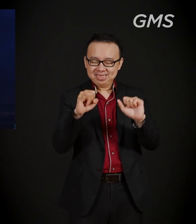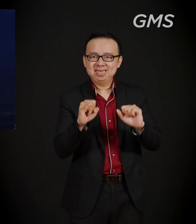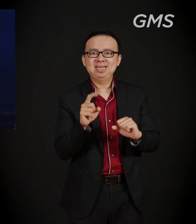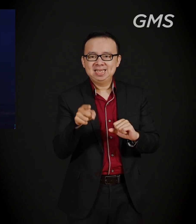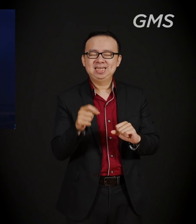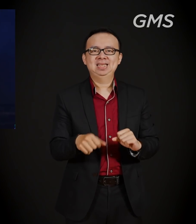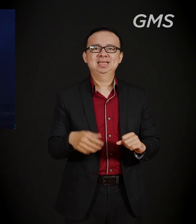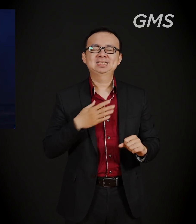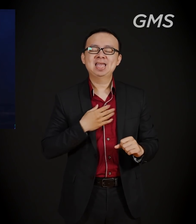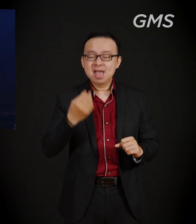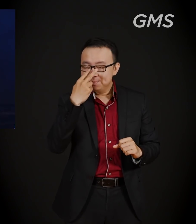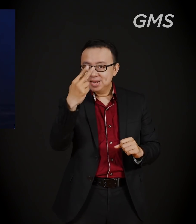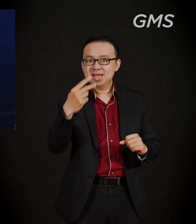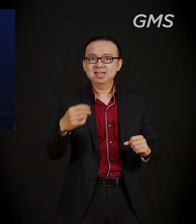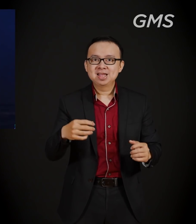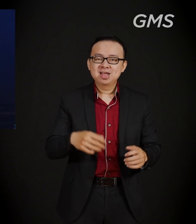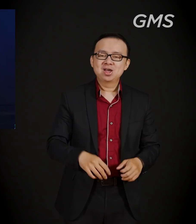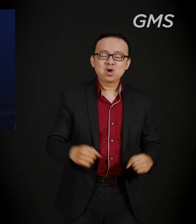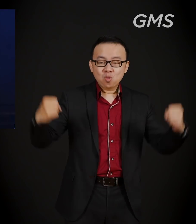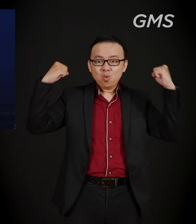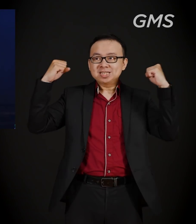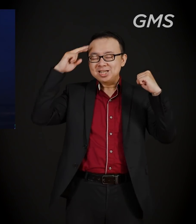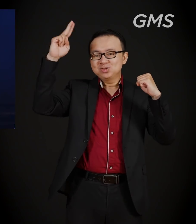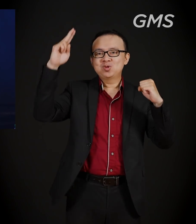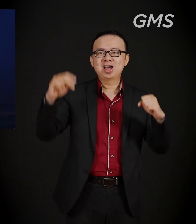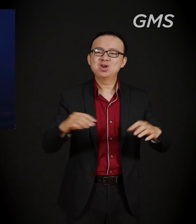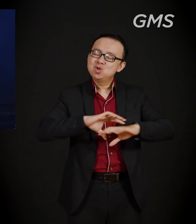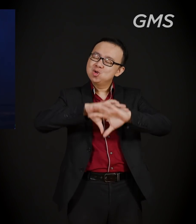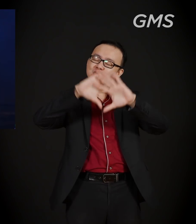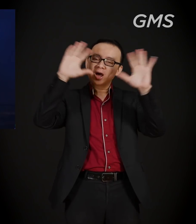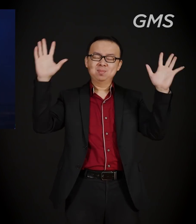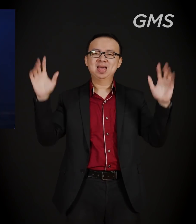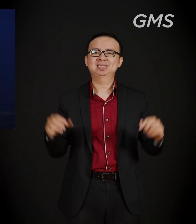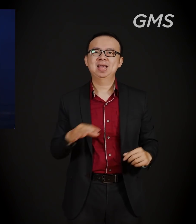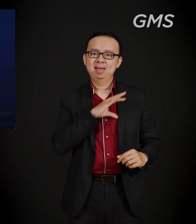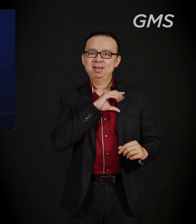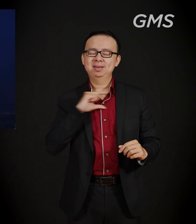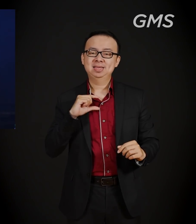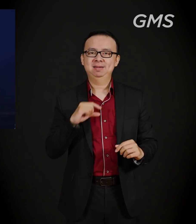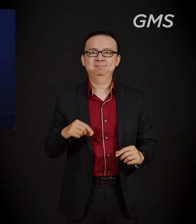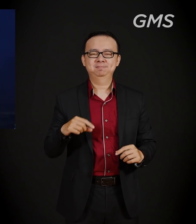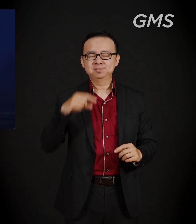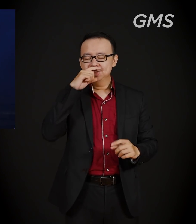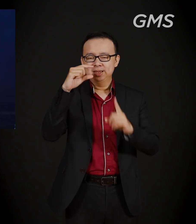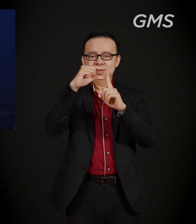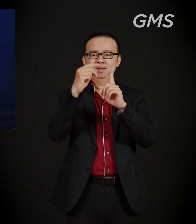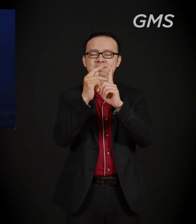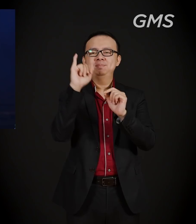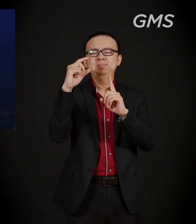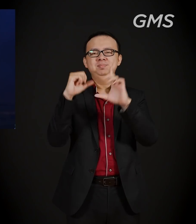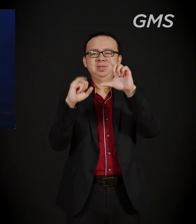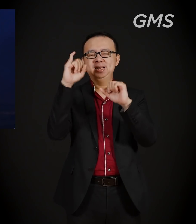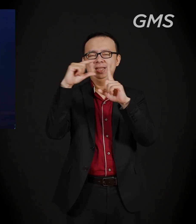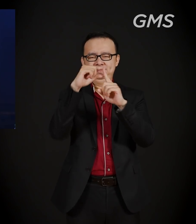anugerah dan kuasa Tuhan yang luar biasa. Selanjutnya hambanya gembala di tempat ini akan mengambil alih pelayanan ini. Dan saya